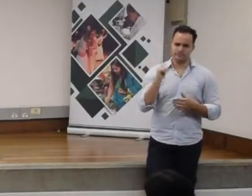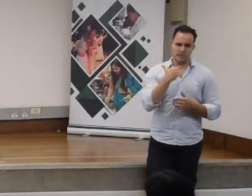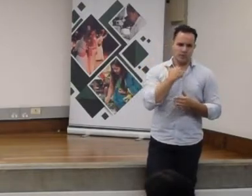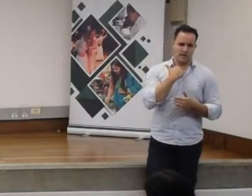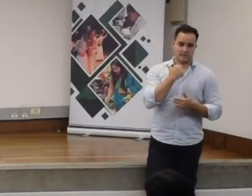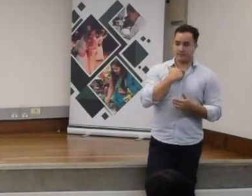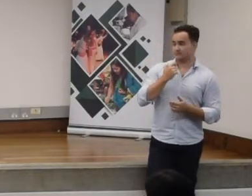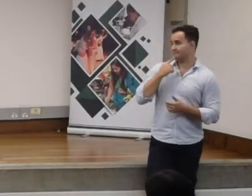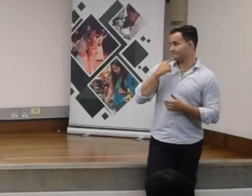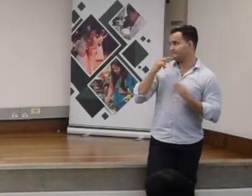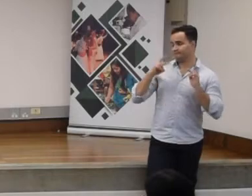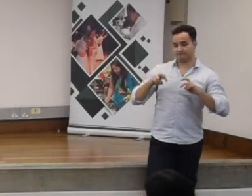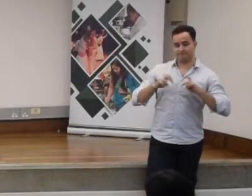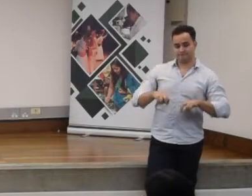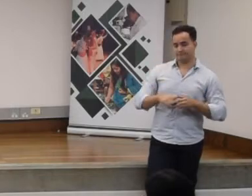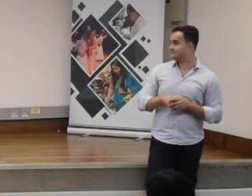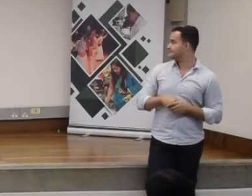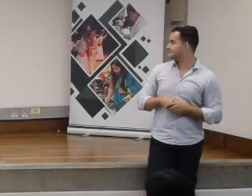Y que